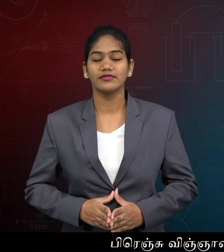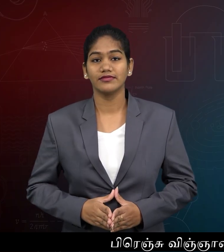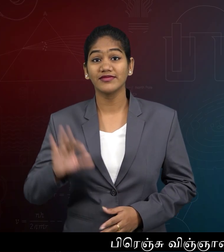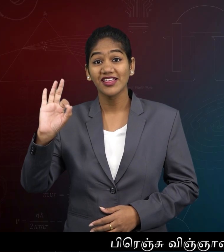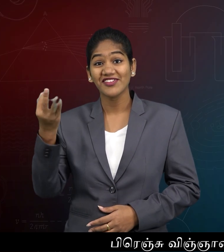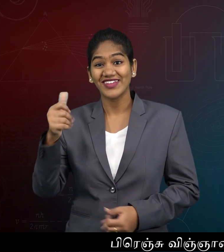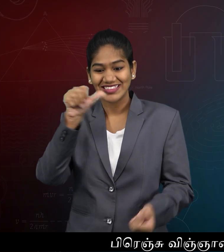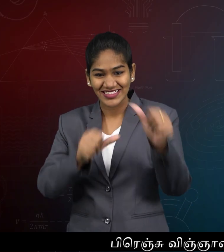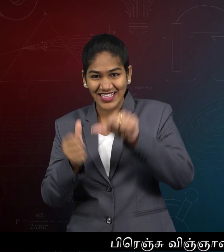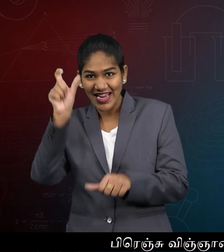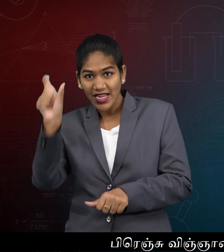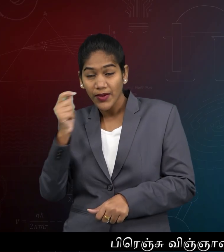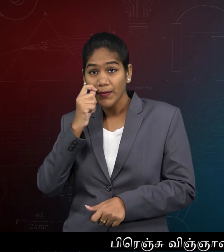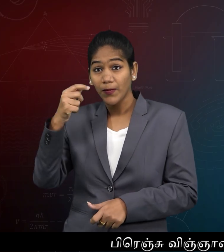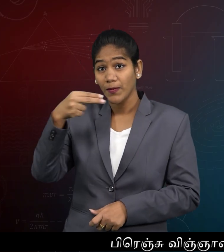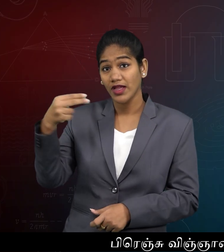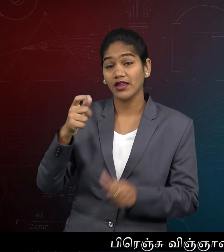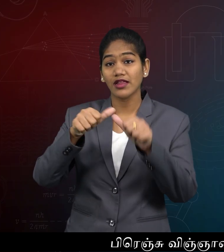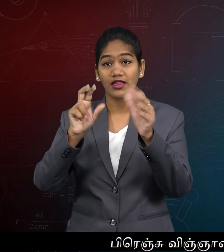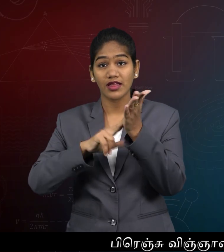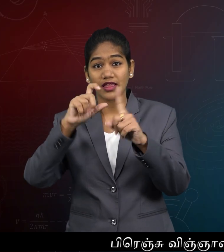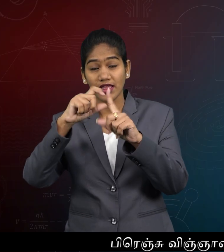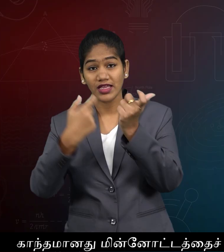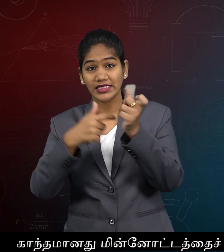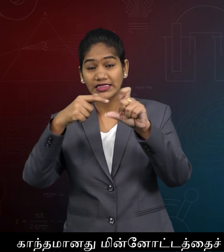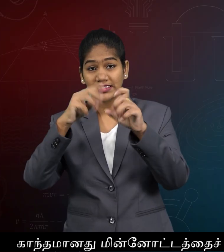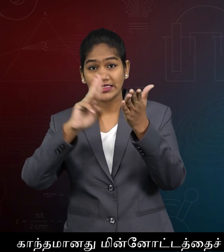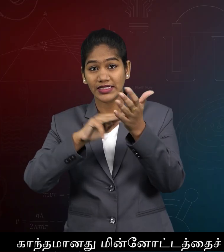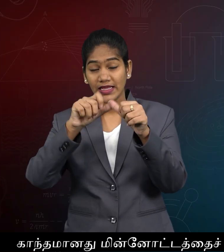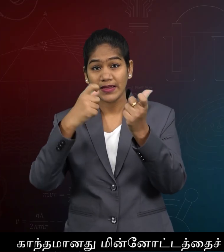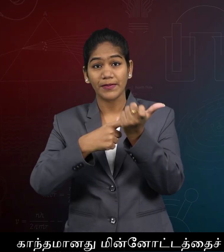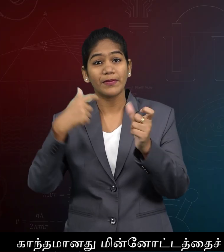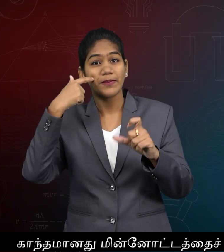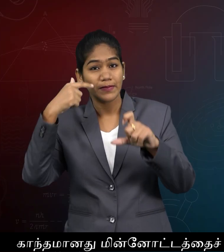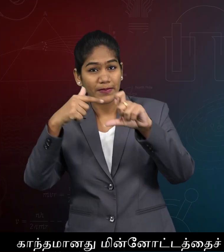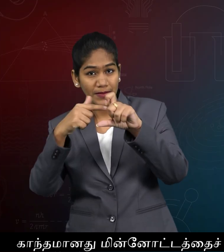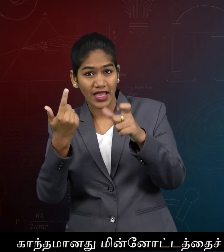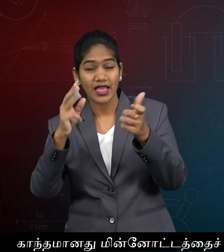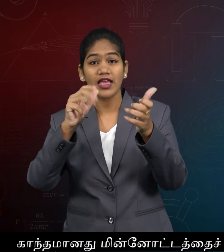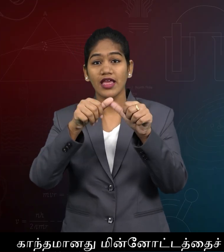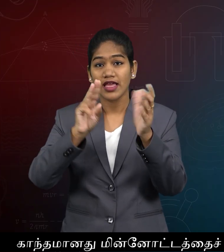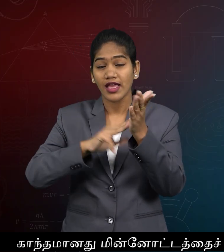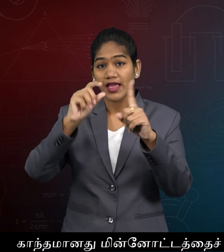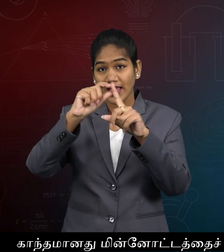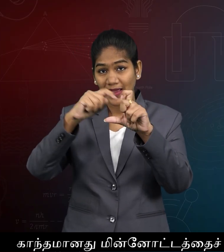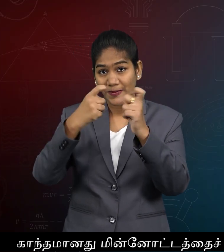பிரெஞ்சு விஞ்ஞானி ஆண்ட்ரோ மேரி ஆம்பியர் காந்தமானது மின்னோட்டத்தை சுமந்து செல்லும் கடத்தியின்